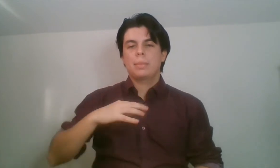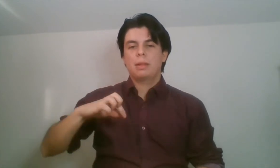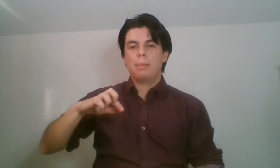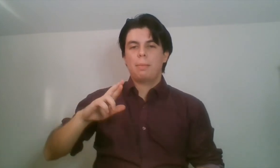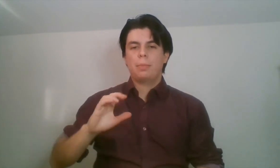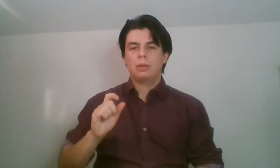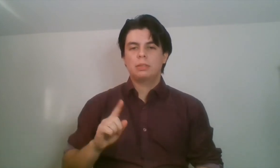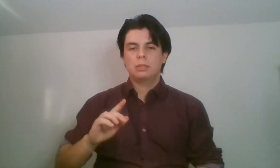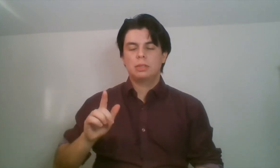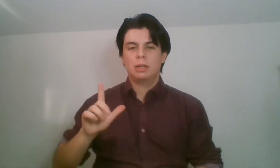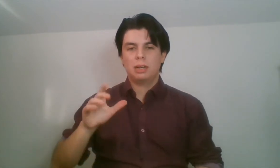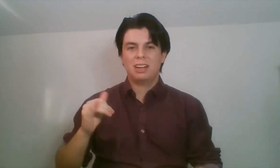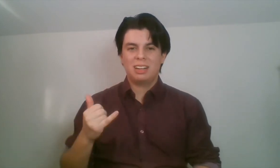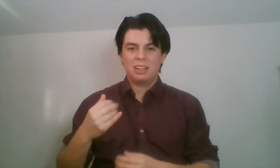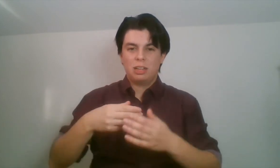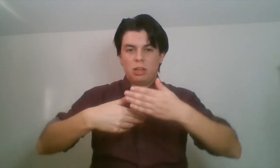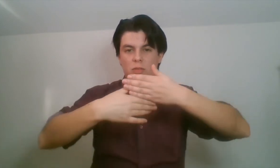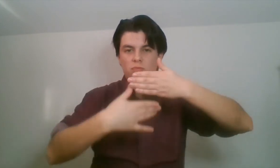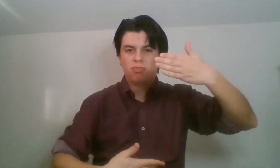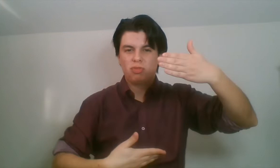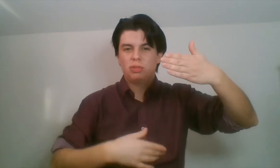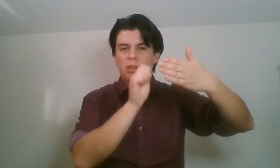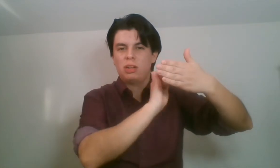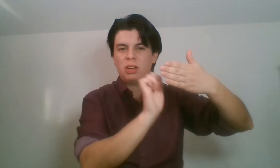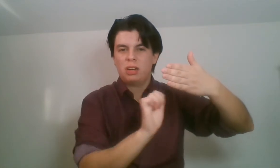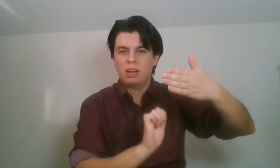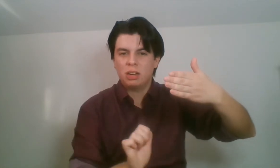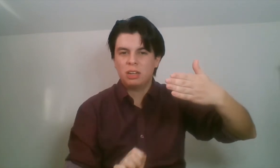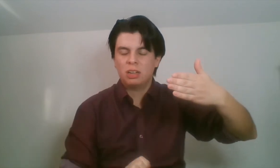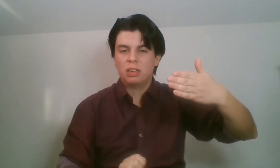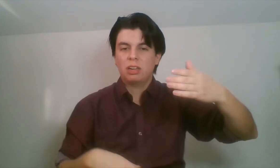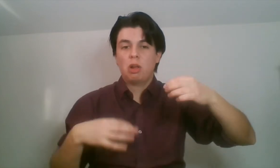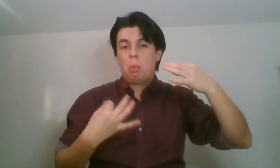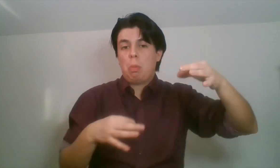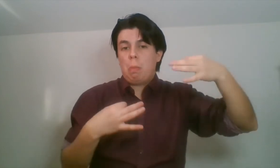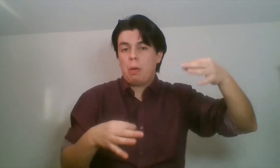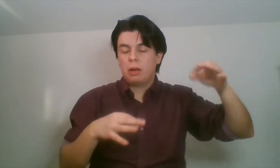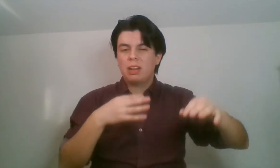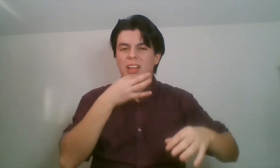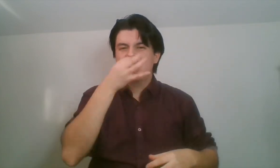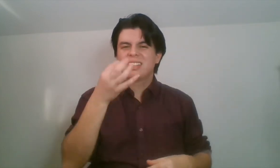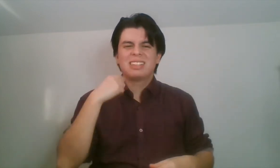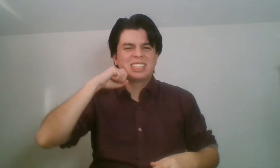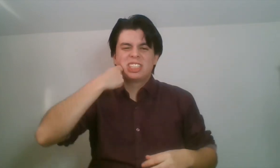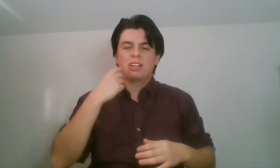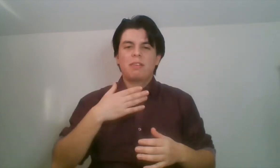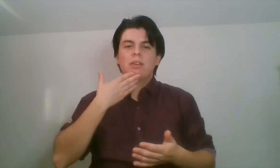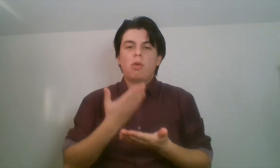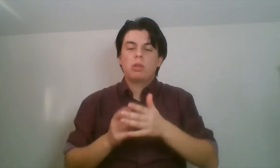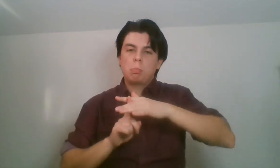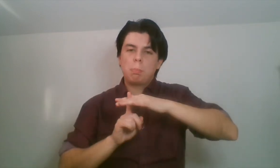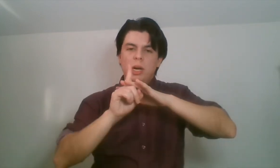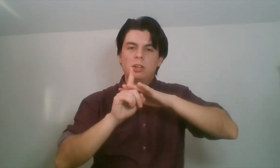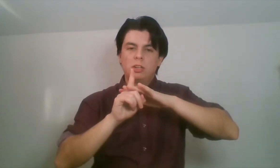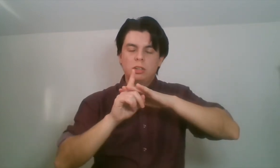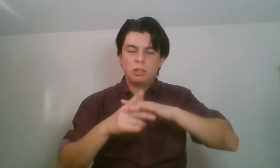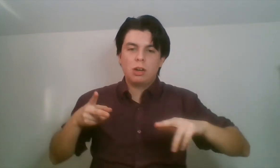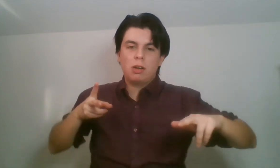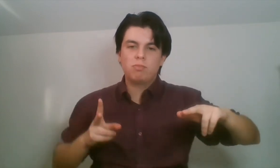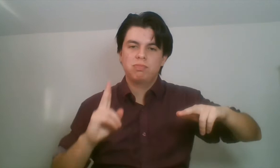Perfecto. Interesante la visión, interesante también las expectativas que tenían con el lugar. Hoy las quiero invitar a que escuchemos en la